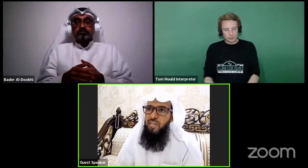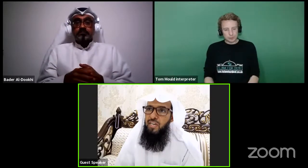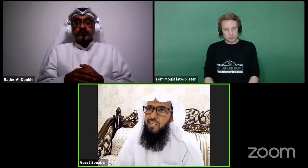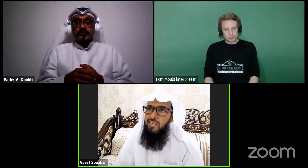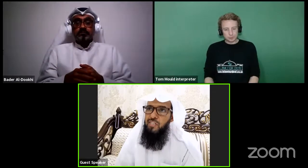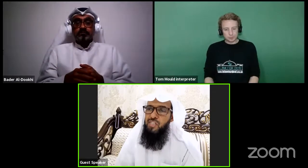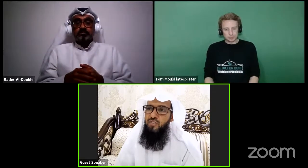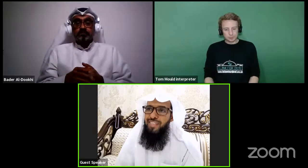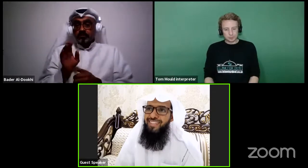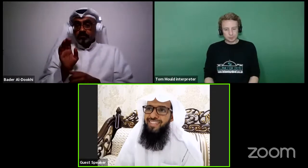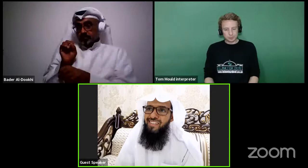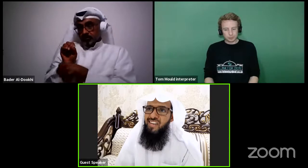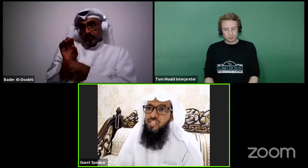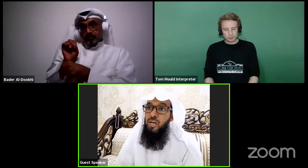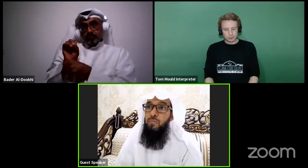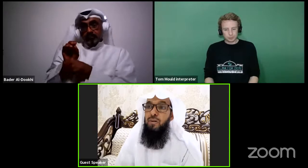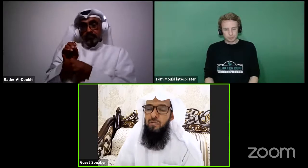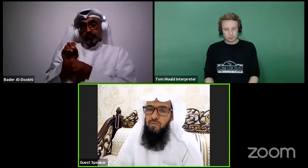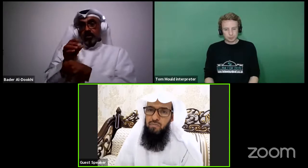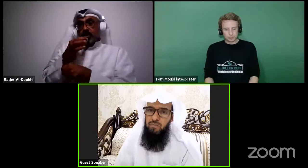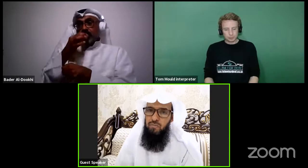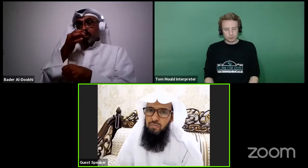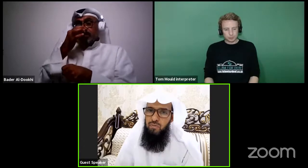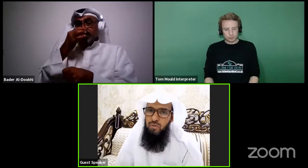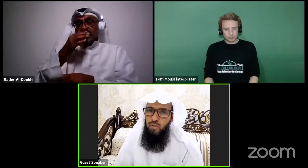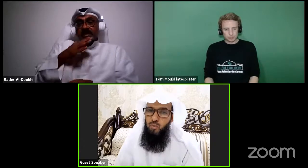ويربي فيه صفة الصبر